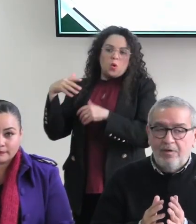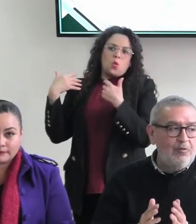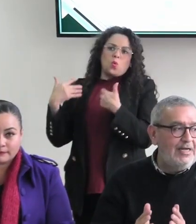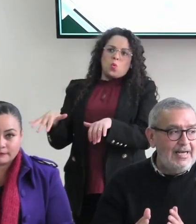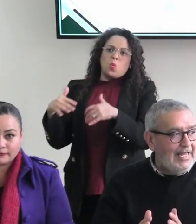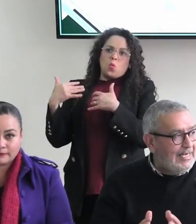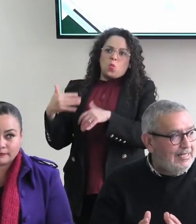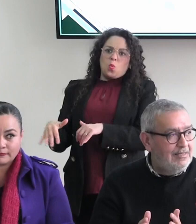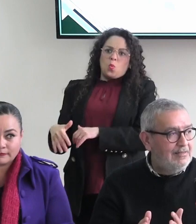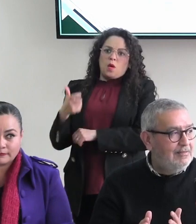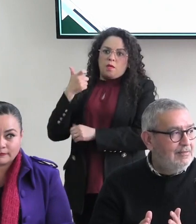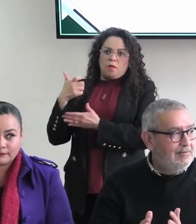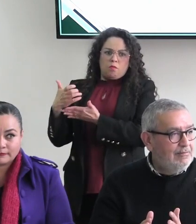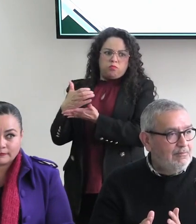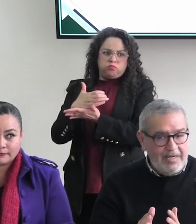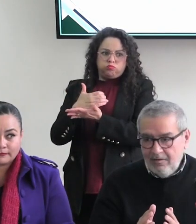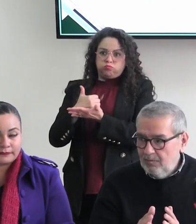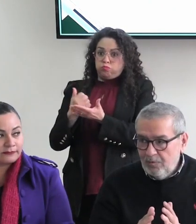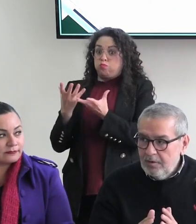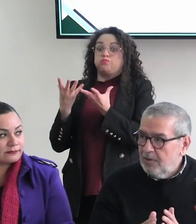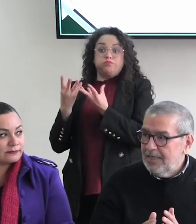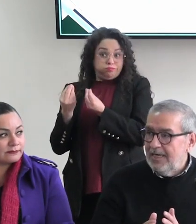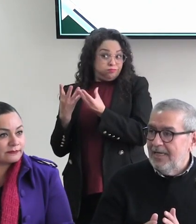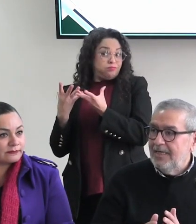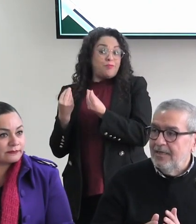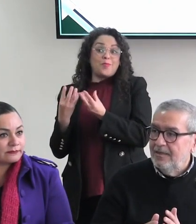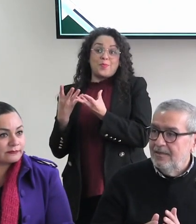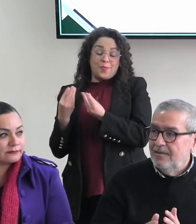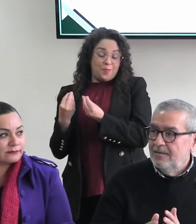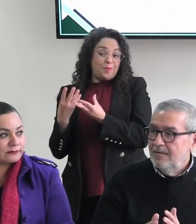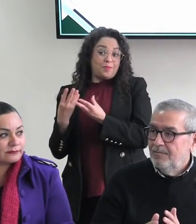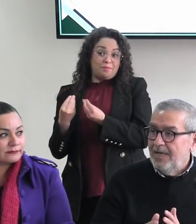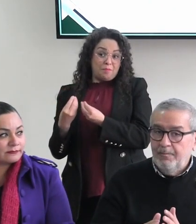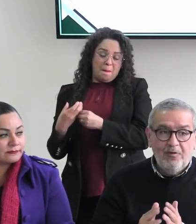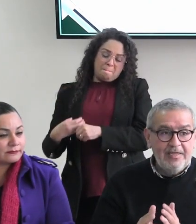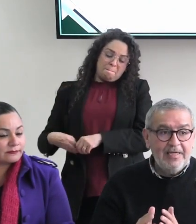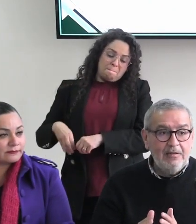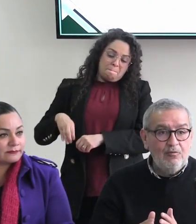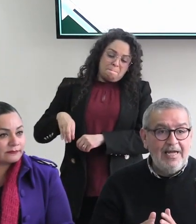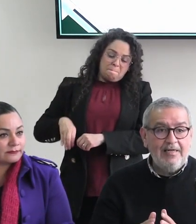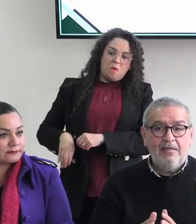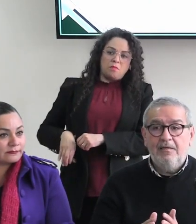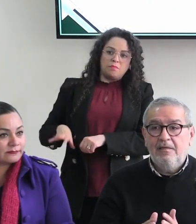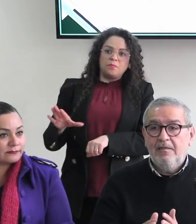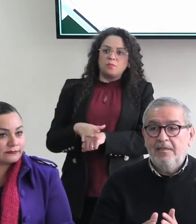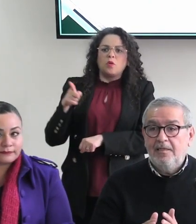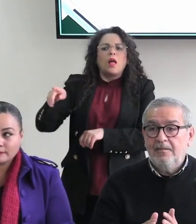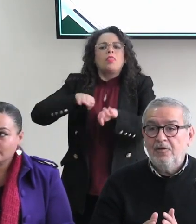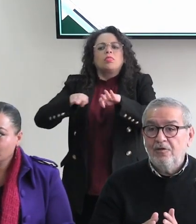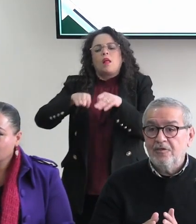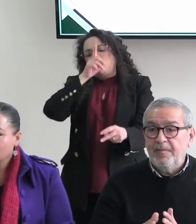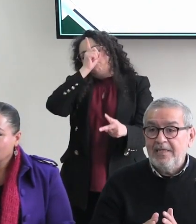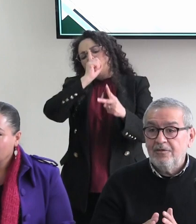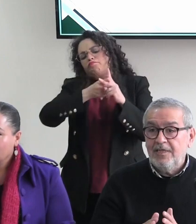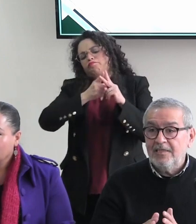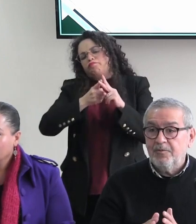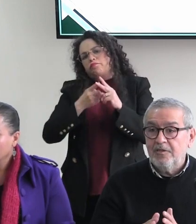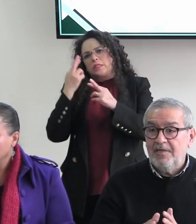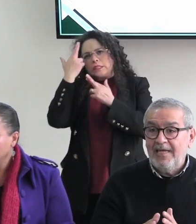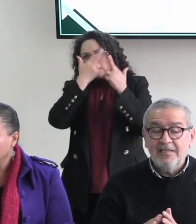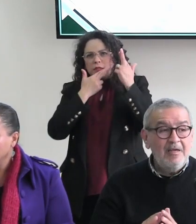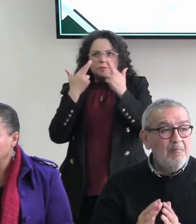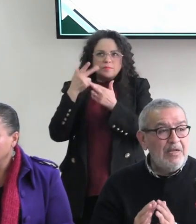una muy buena lana, pero muy buena lana, para poder calcular todos los pesos y